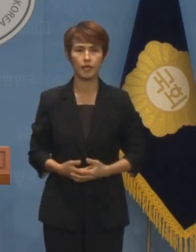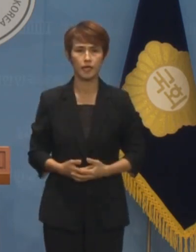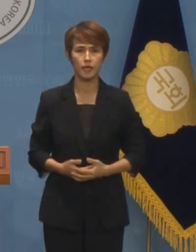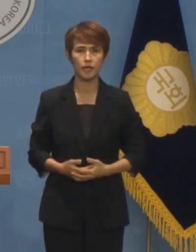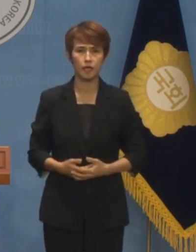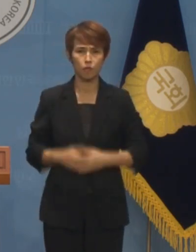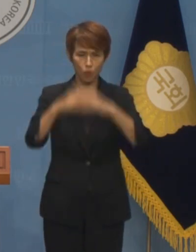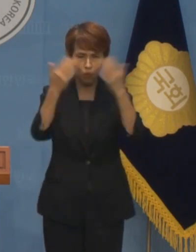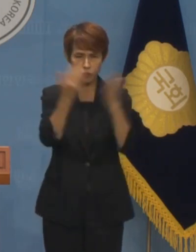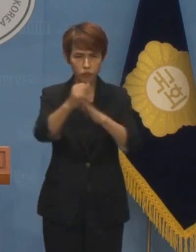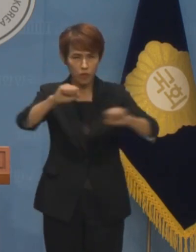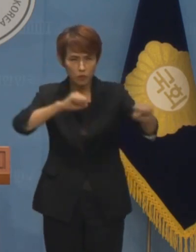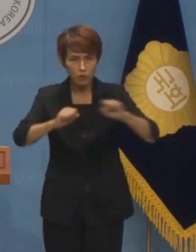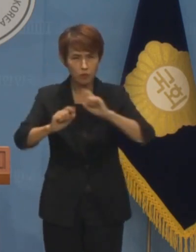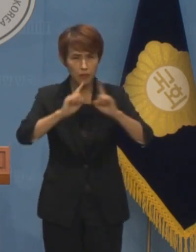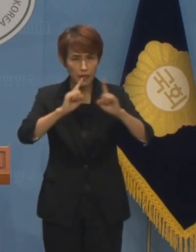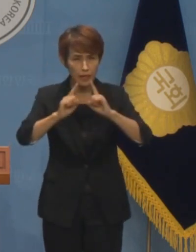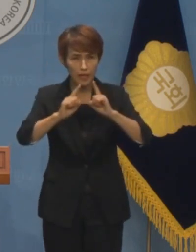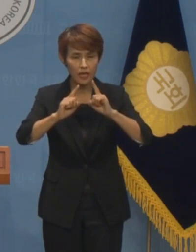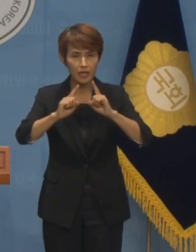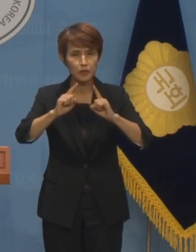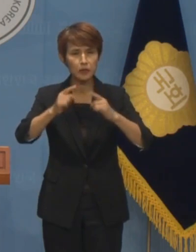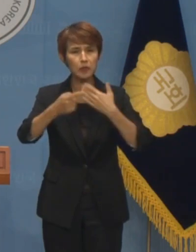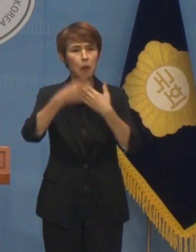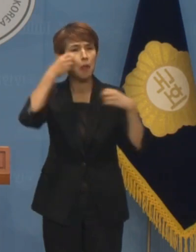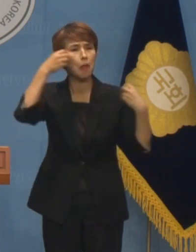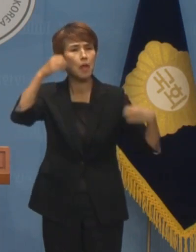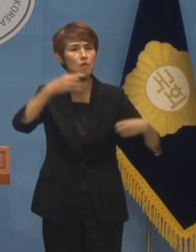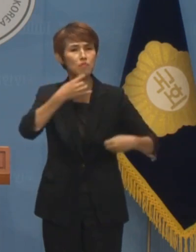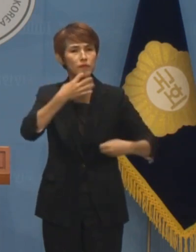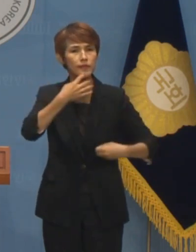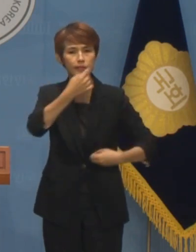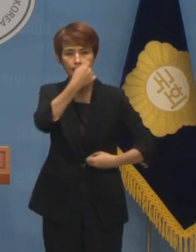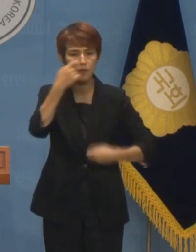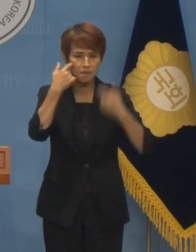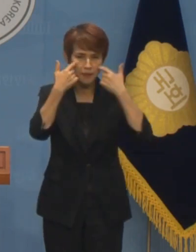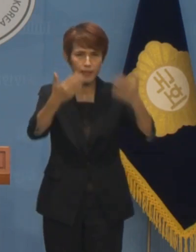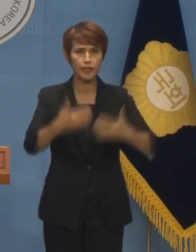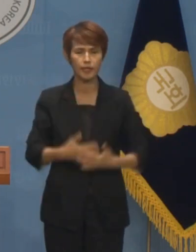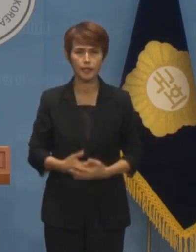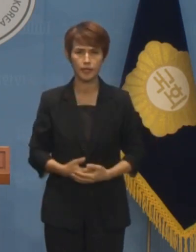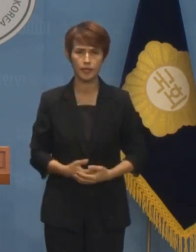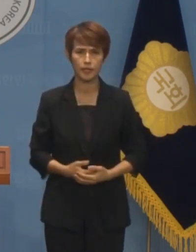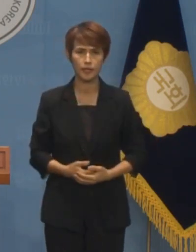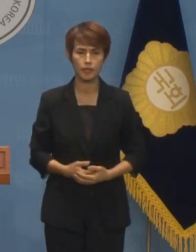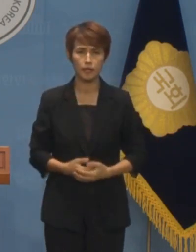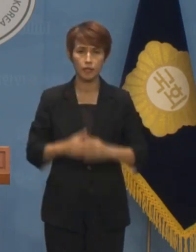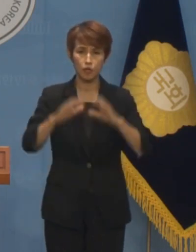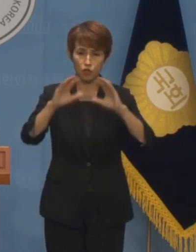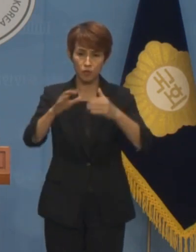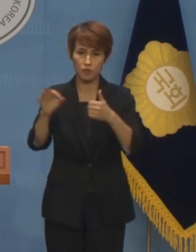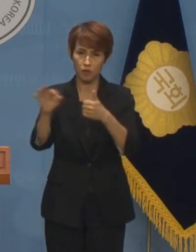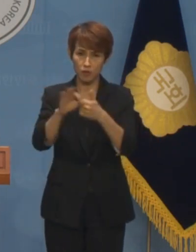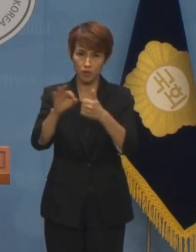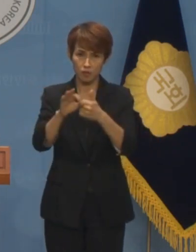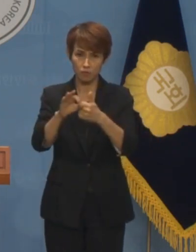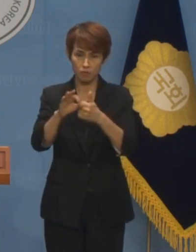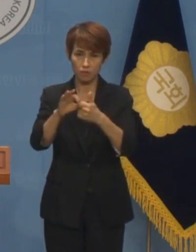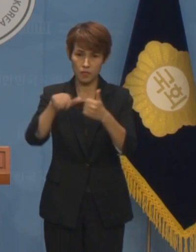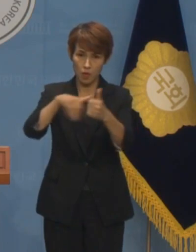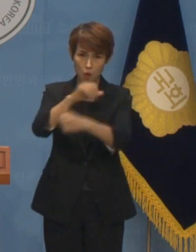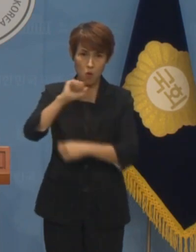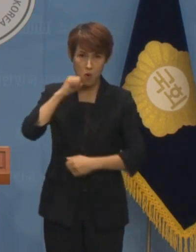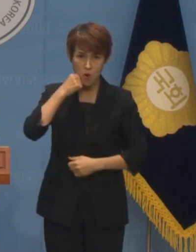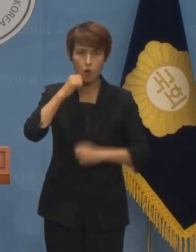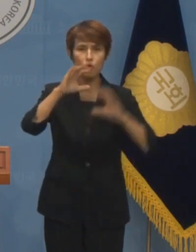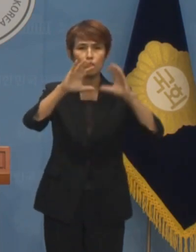해왔던 모든 행동과 말은 쇼일 뿐이었다는 증거가 될 것입니다. 국민연금의 위기는